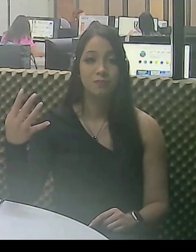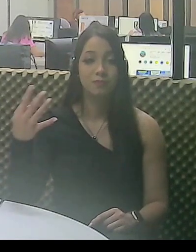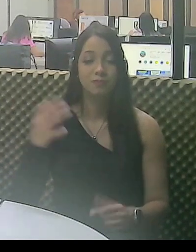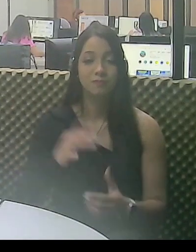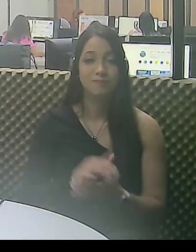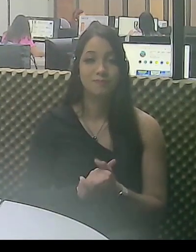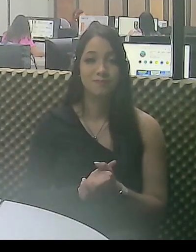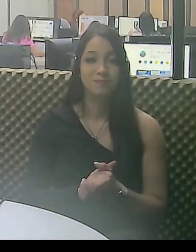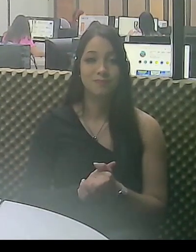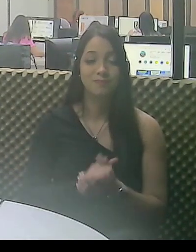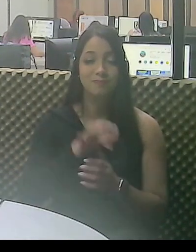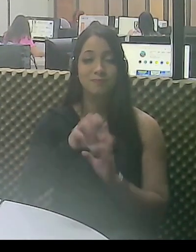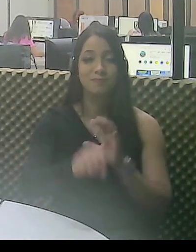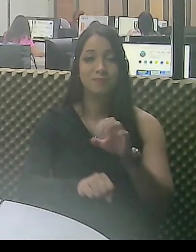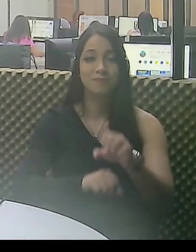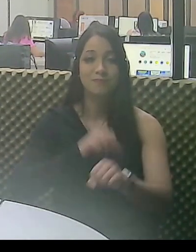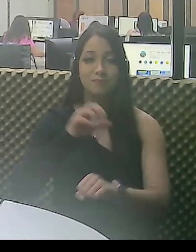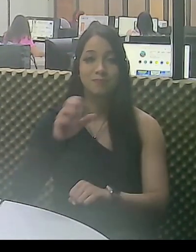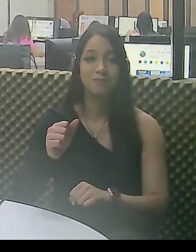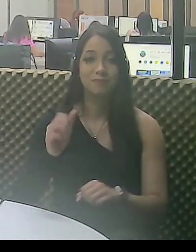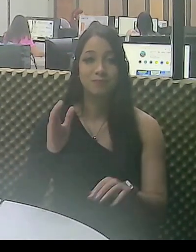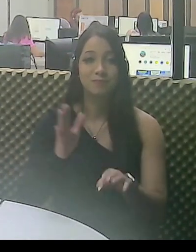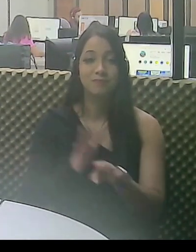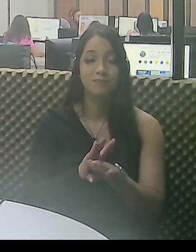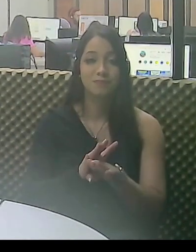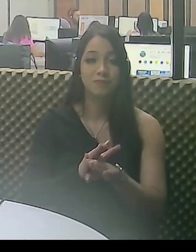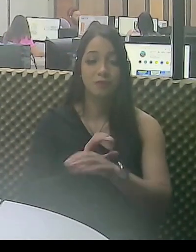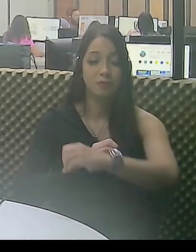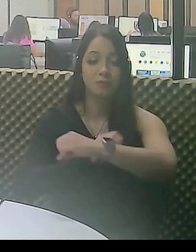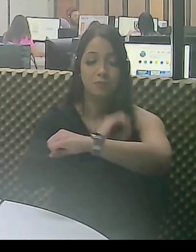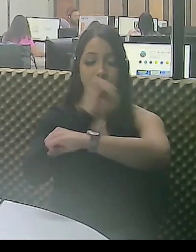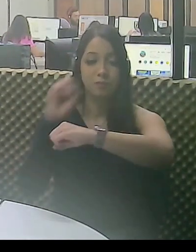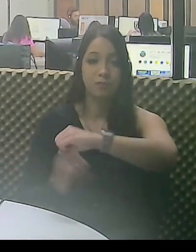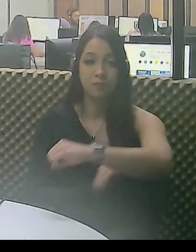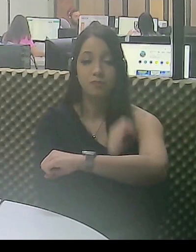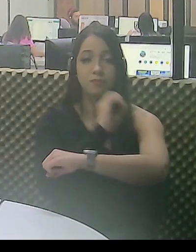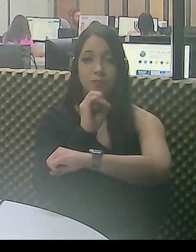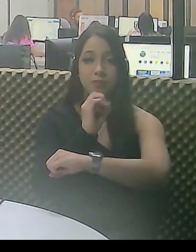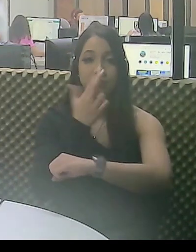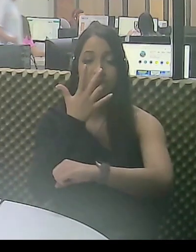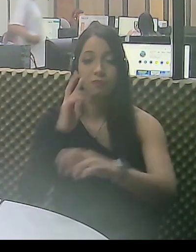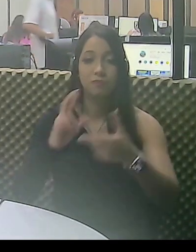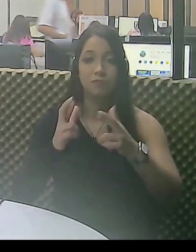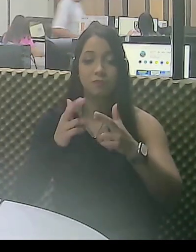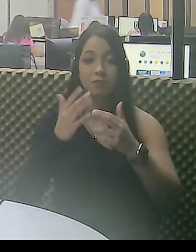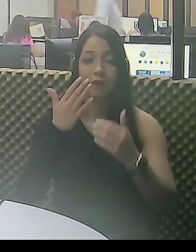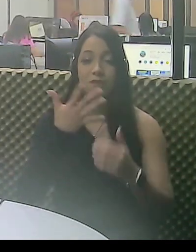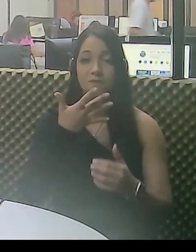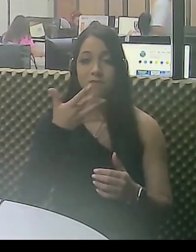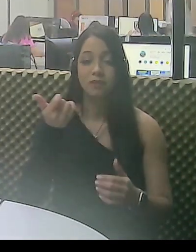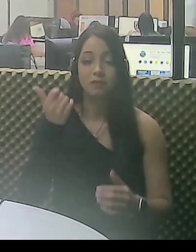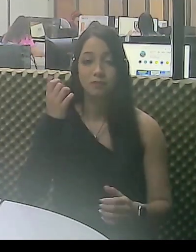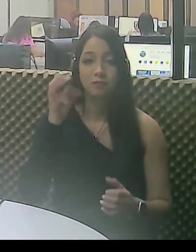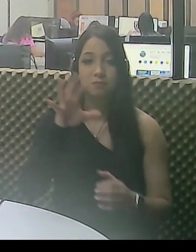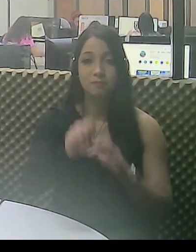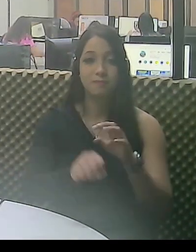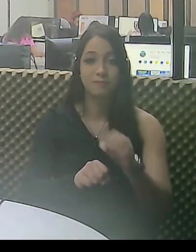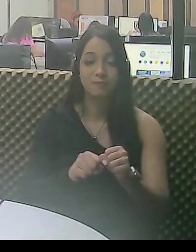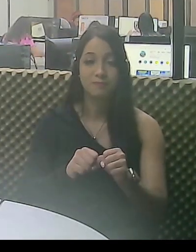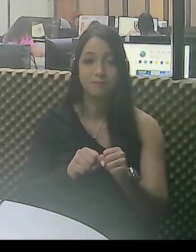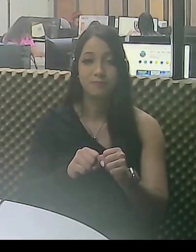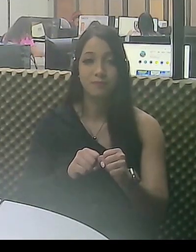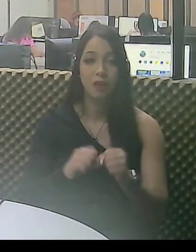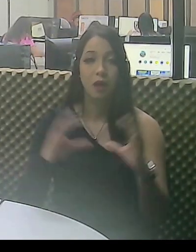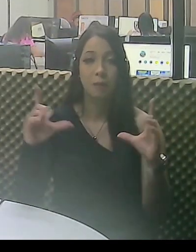34-3228-7744. O recolhimento ocorre em até 24 horas e os recicláveis devem ficar em um local de fácil acesso. Para